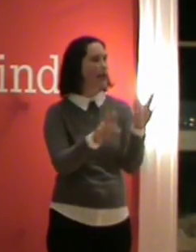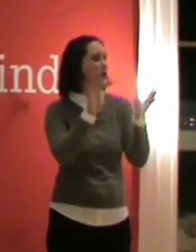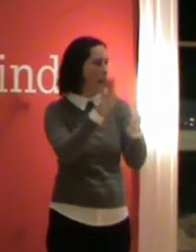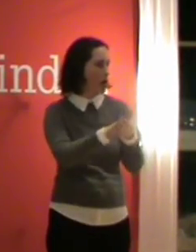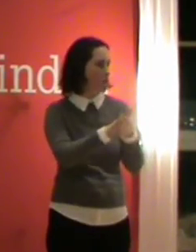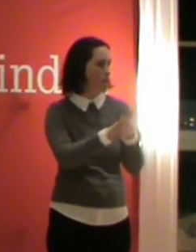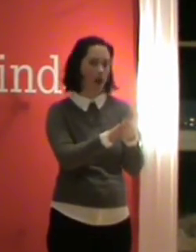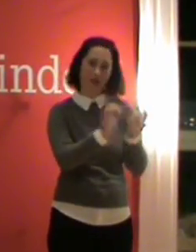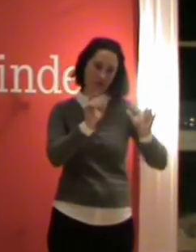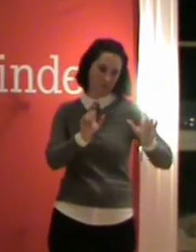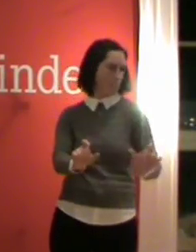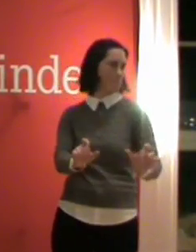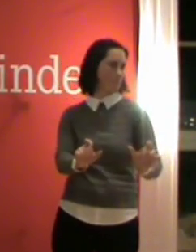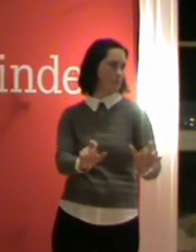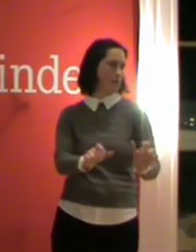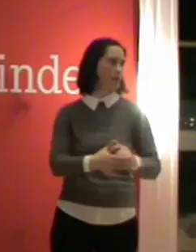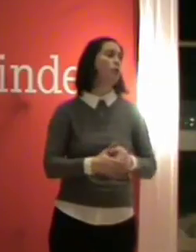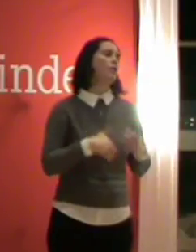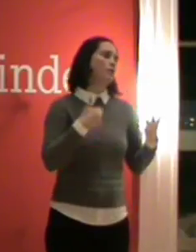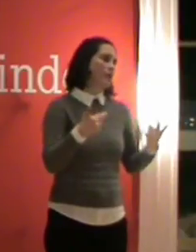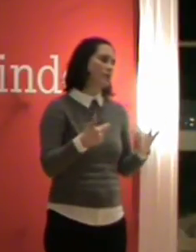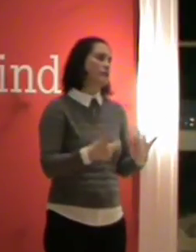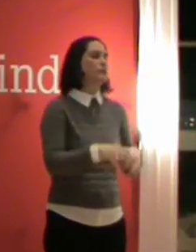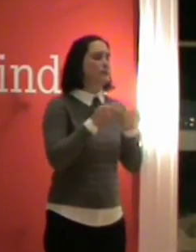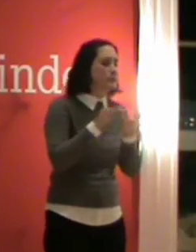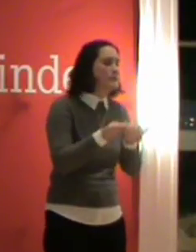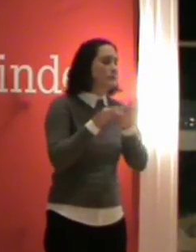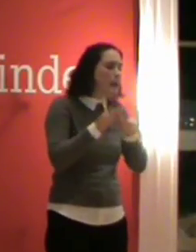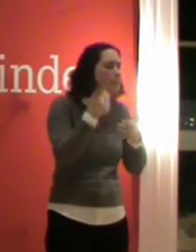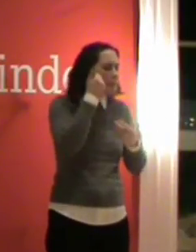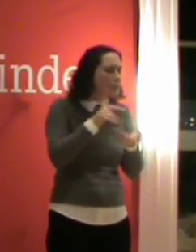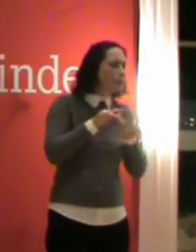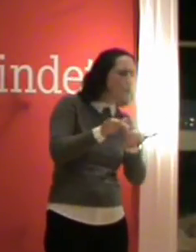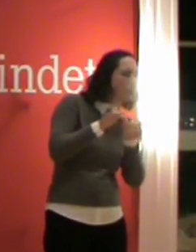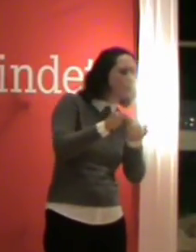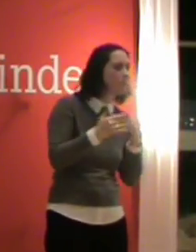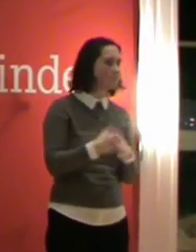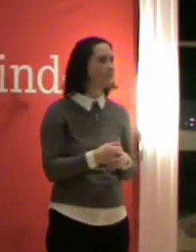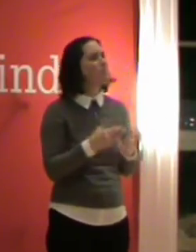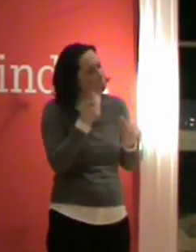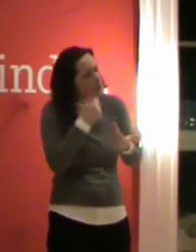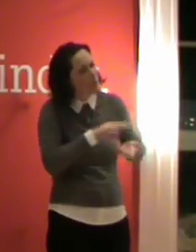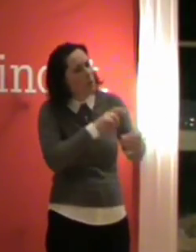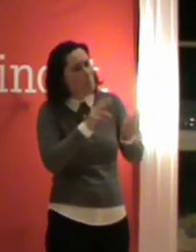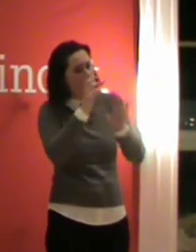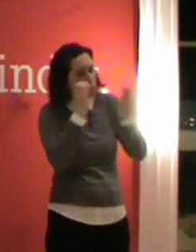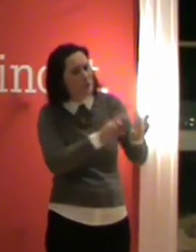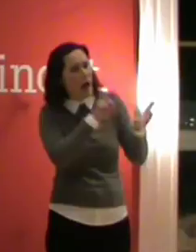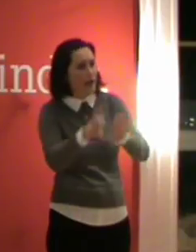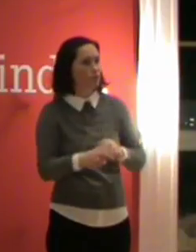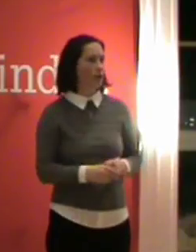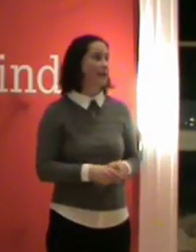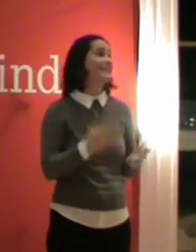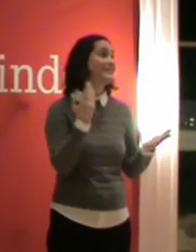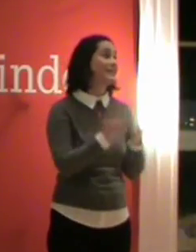nicht. Und dann bedurfte es also immer guter Überredungskünste, das Mail in den Bus hineinzubekommen. Und danach